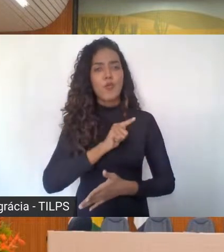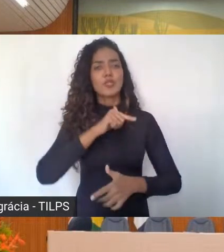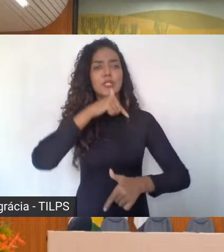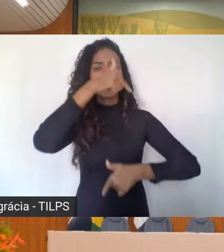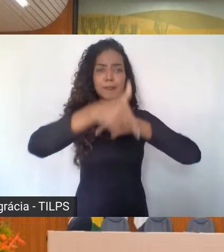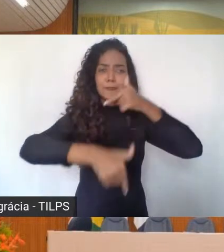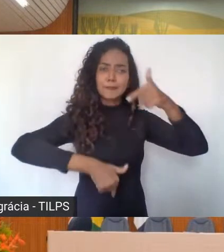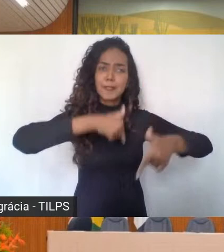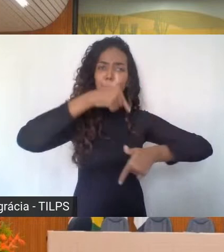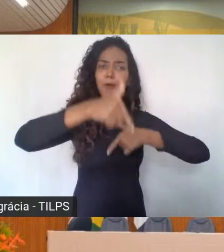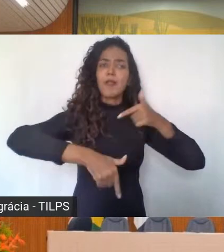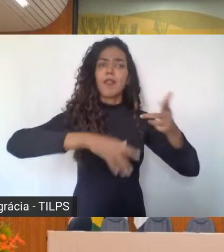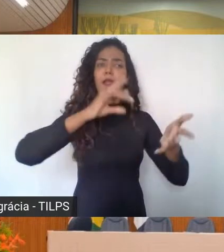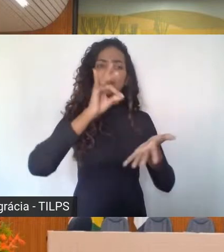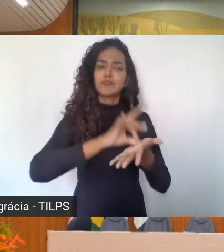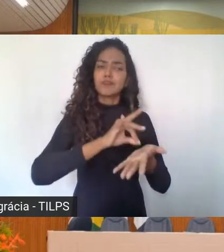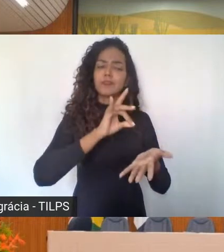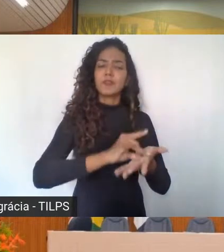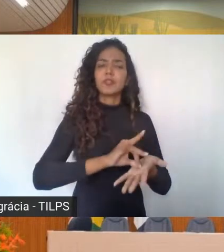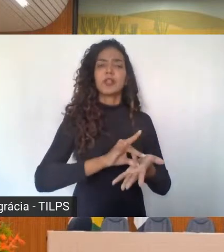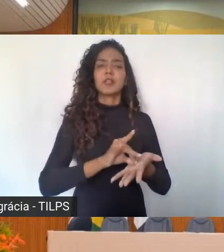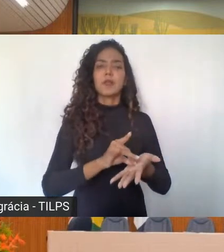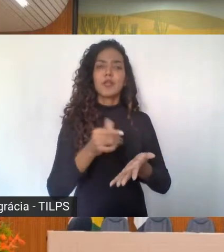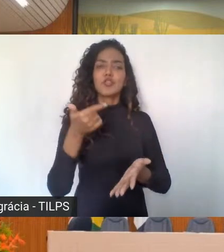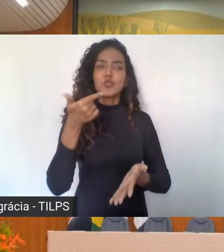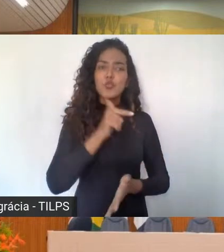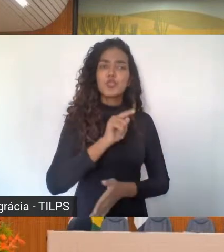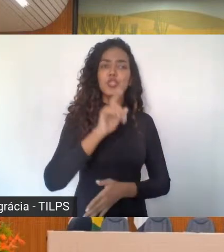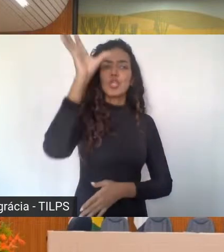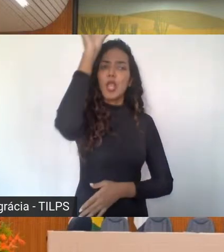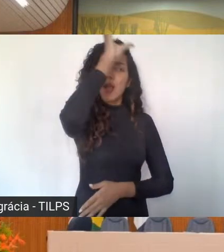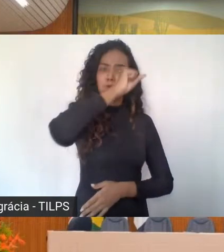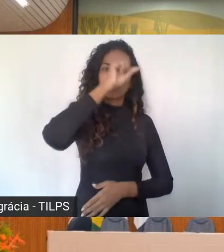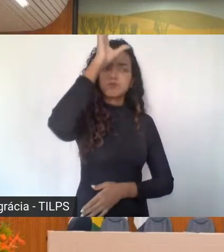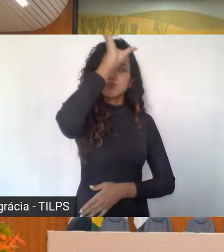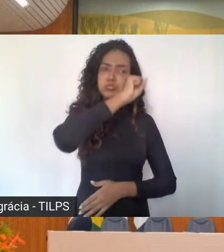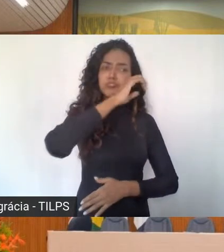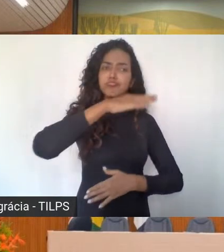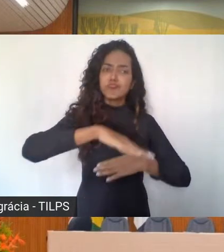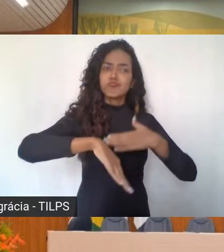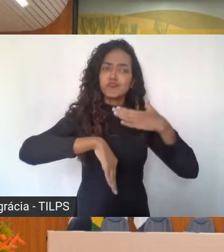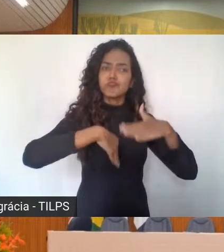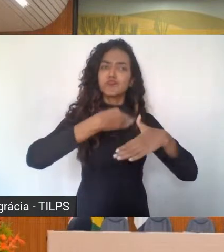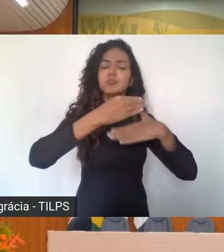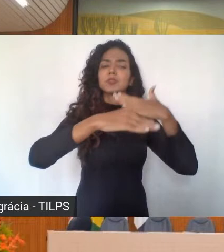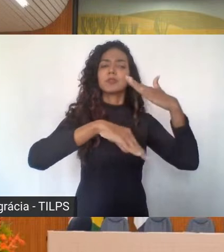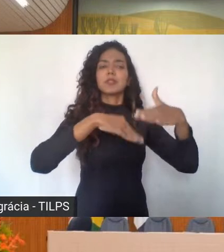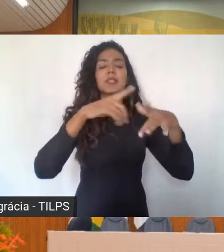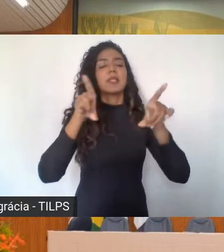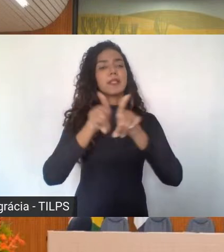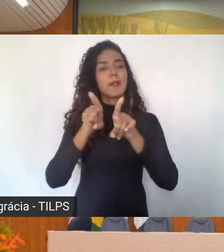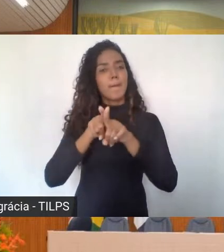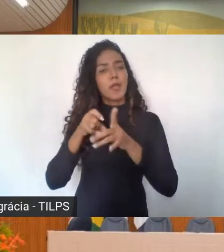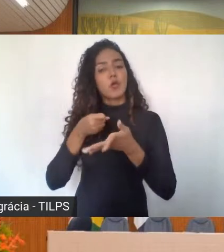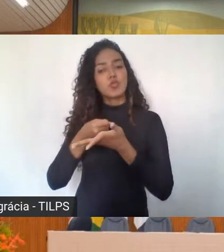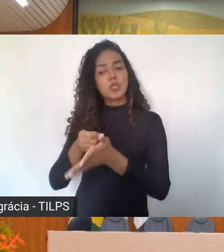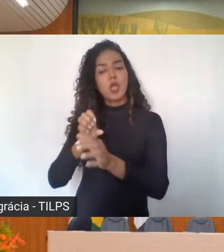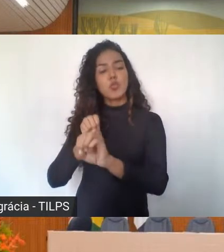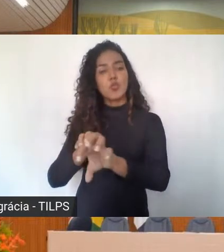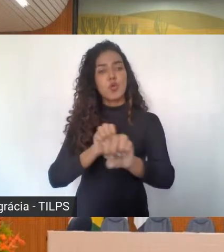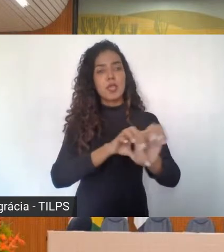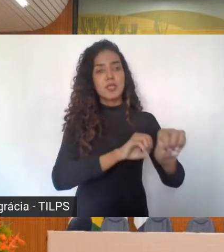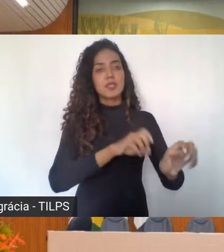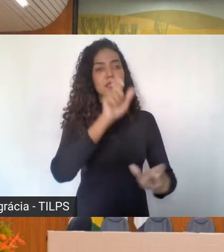intensamente na construção do nosso conhecimento, da formação dos nossos estudantes, que é essa